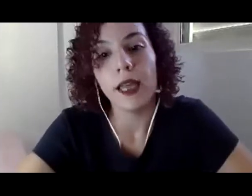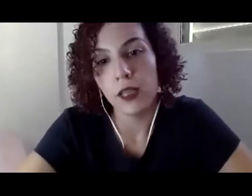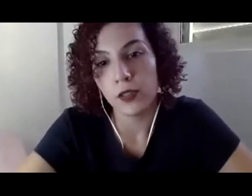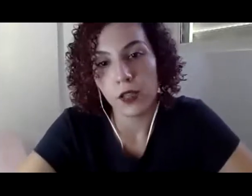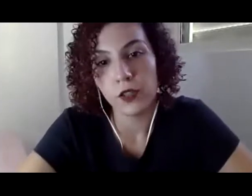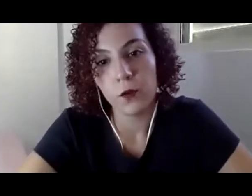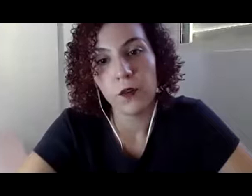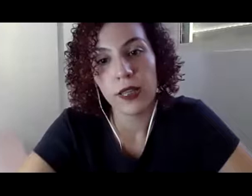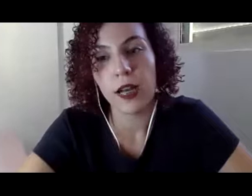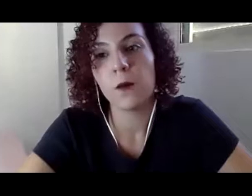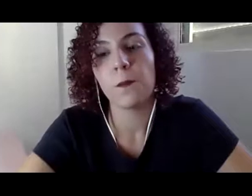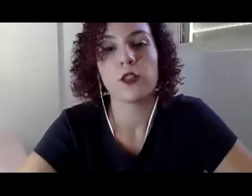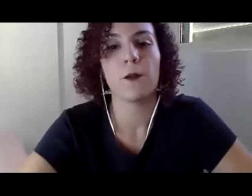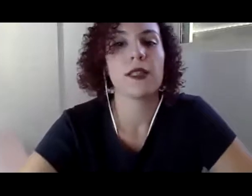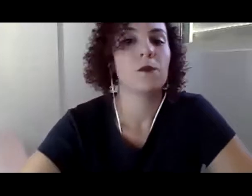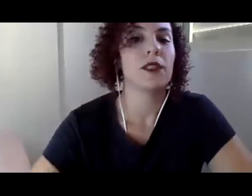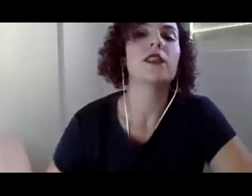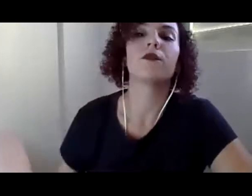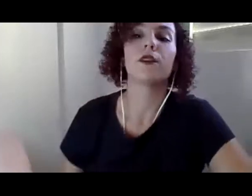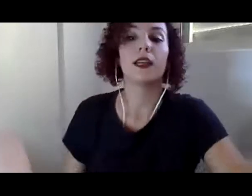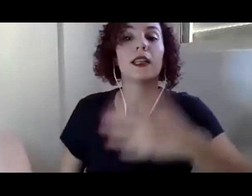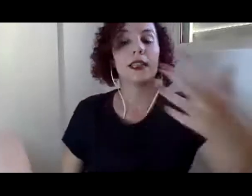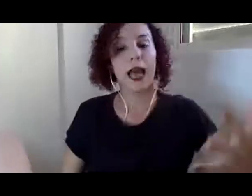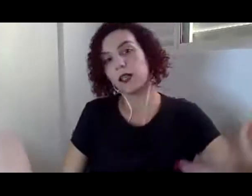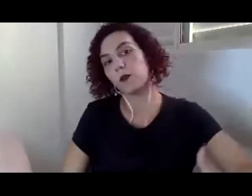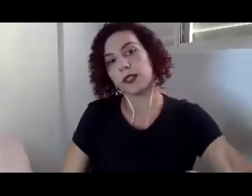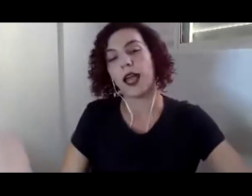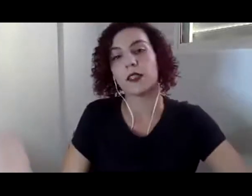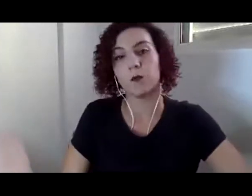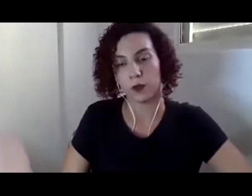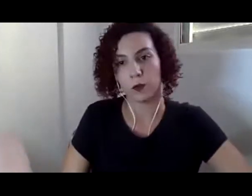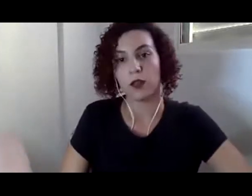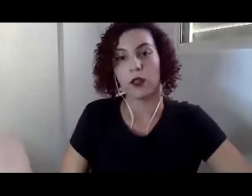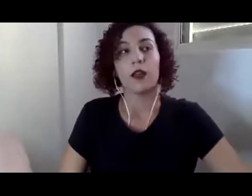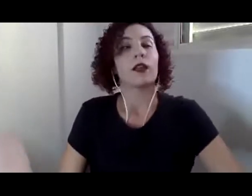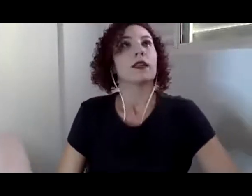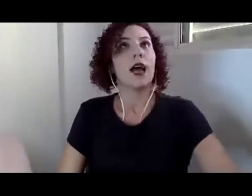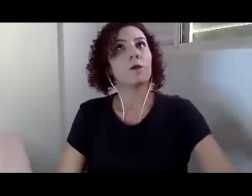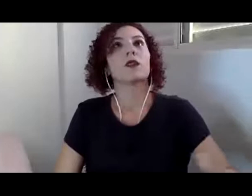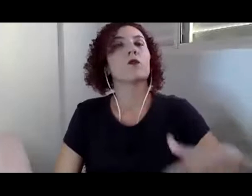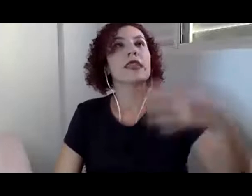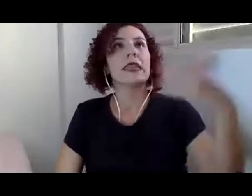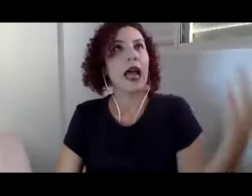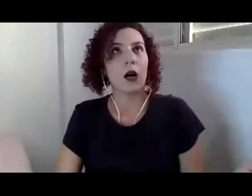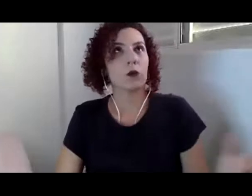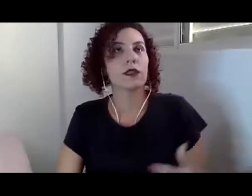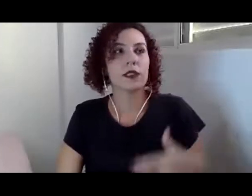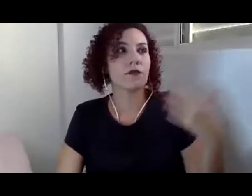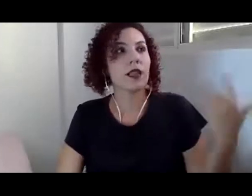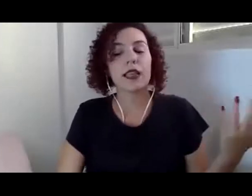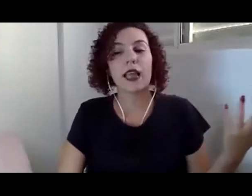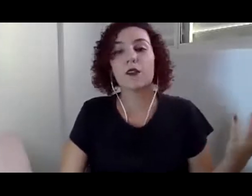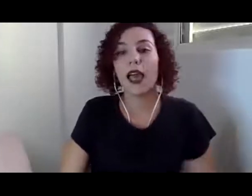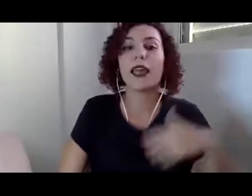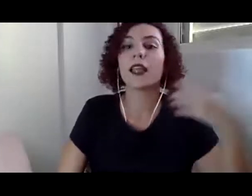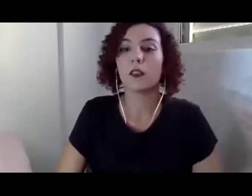E aí, gente, eu vou entrar numa parte mais específica da língua de sinais mesmo. Tabata, o sinal, você está